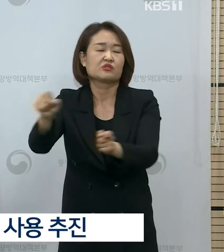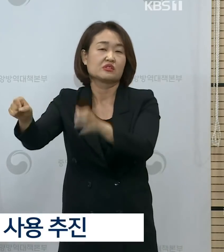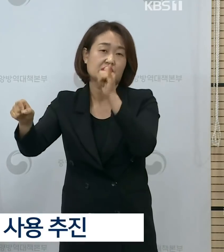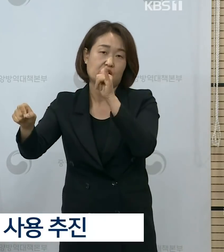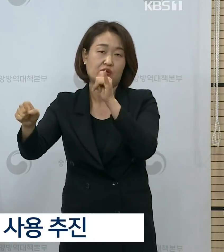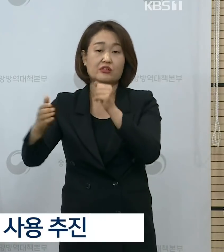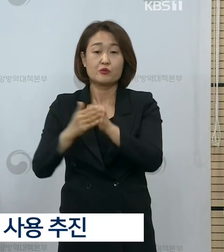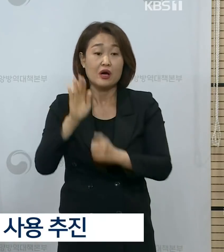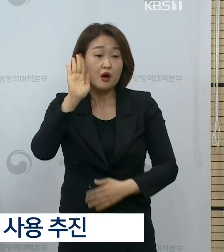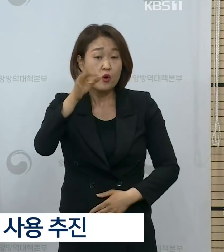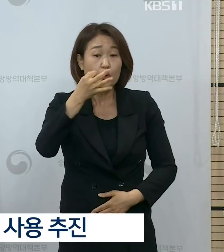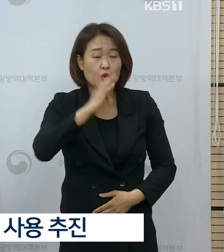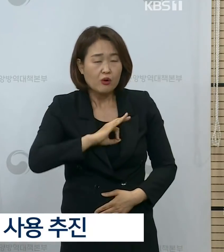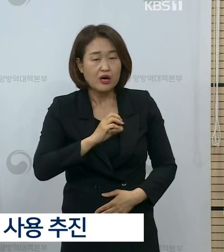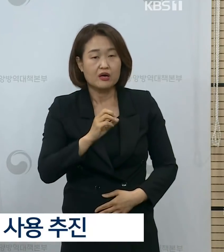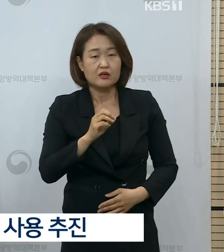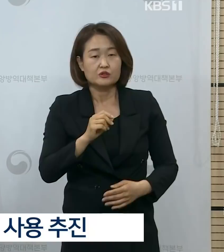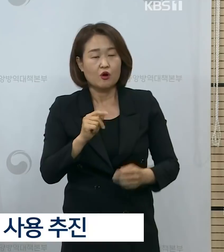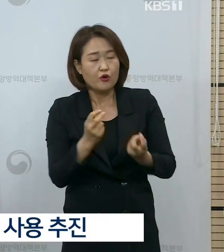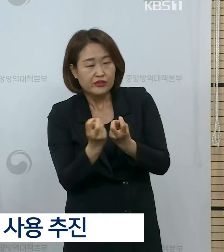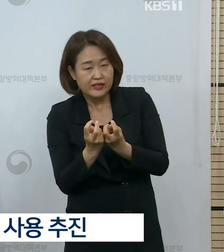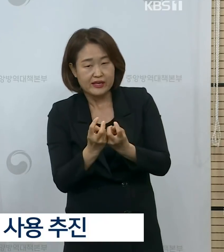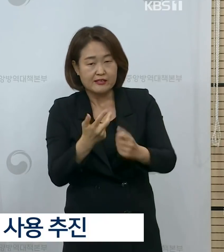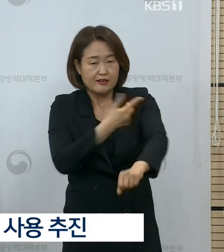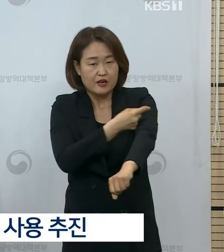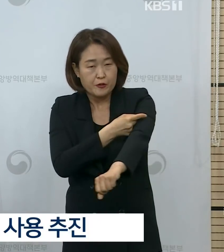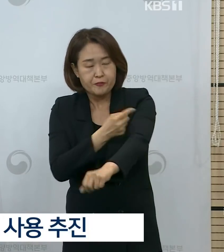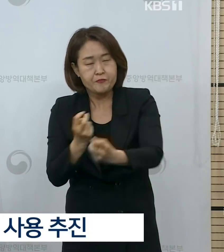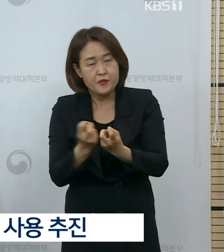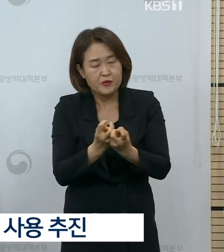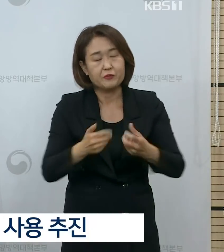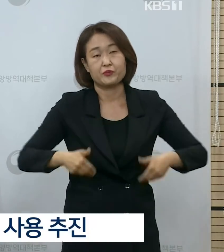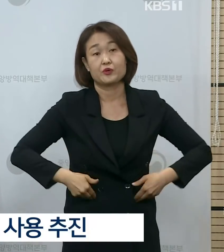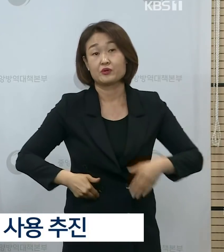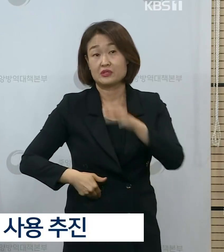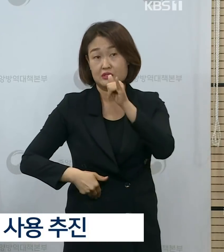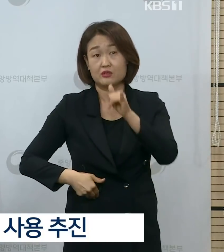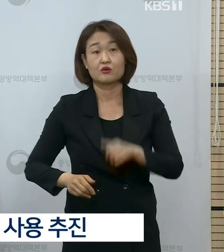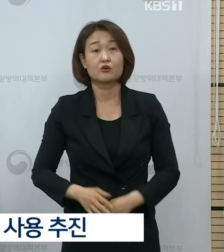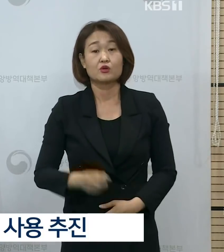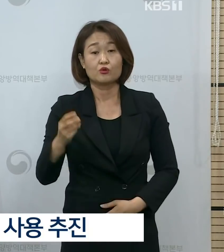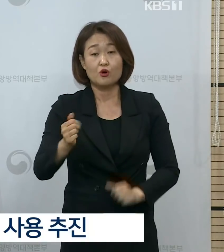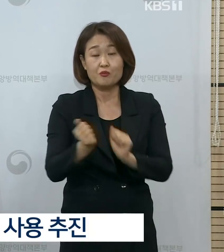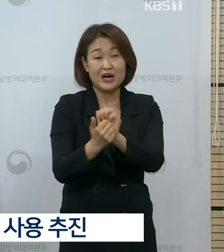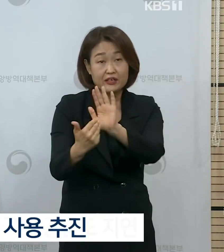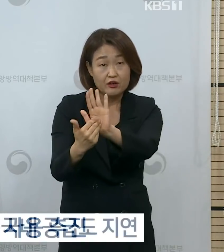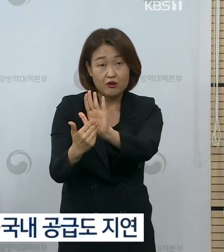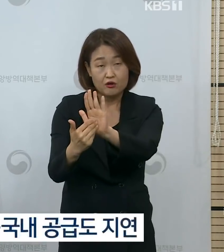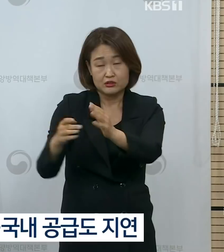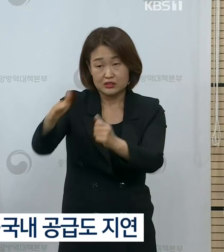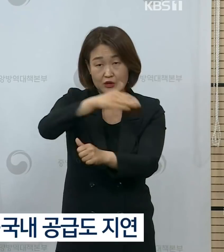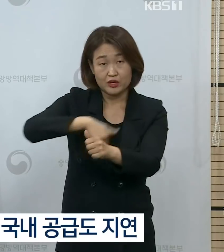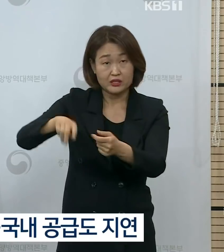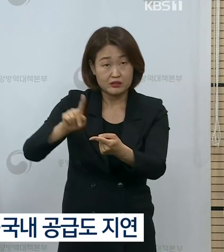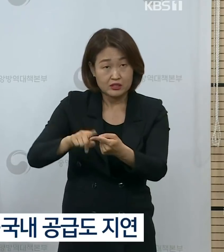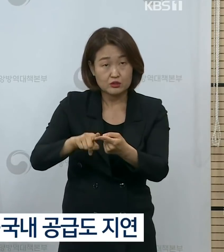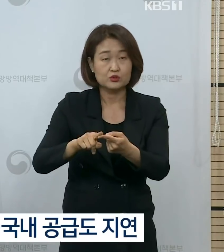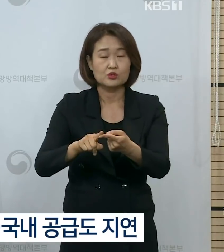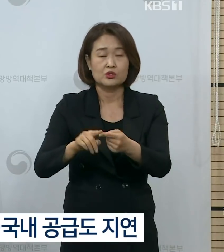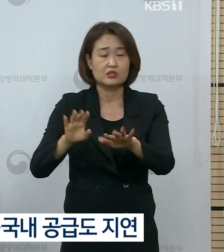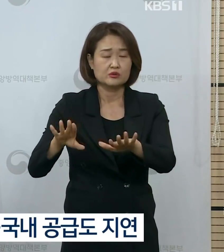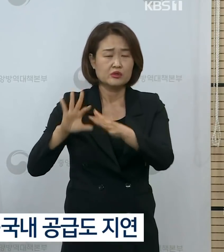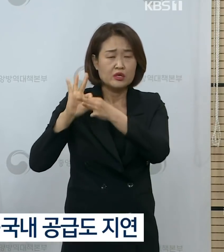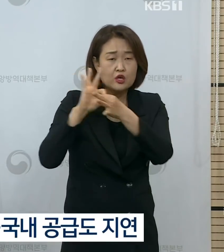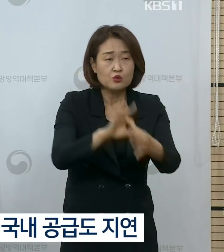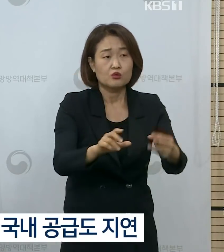효율적, 효과적 사용의 필요성이 커지고 있습니다. 또한 코로나19 방역 상황도 3월 중 하루 평균